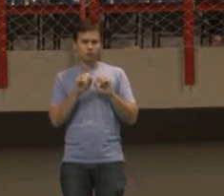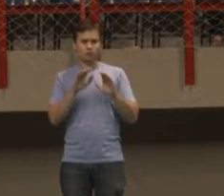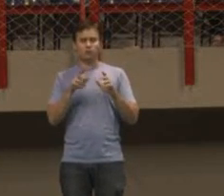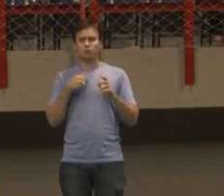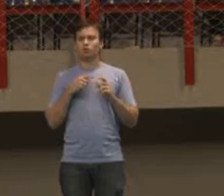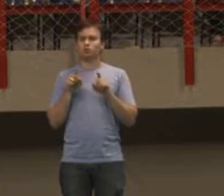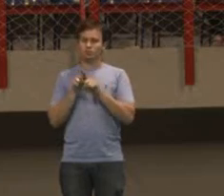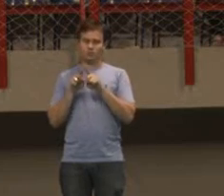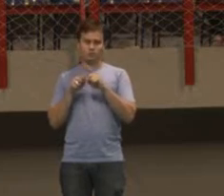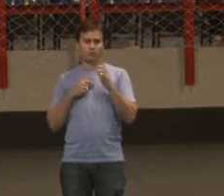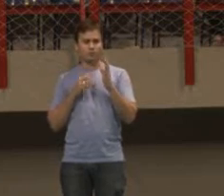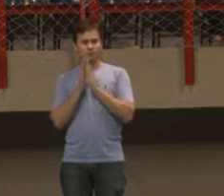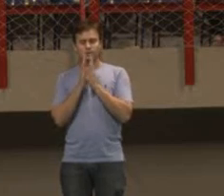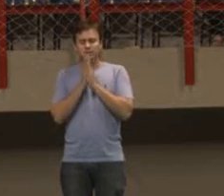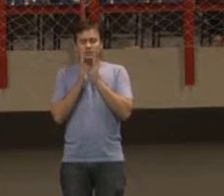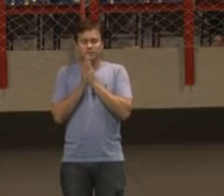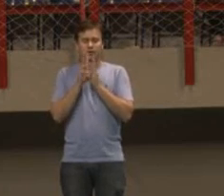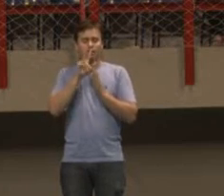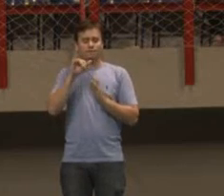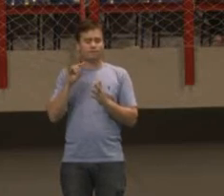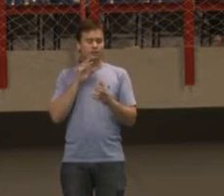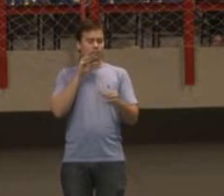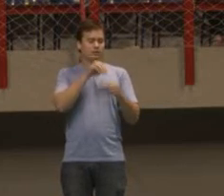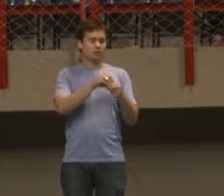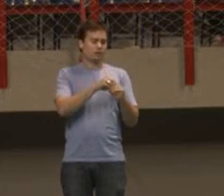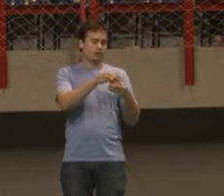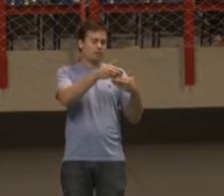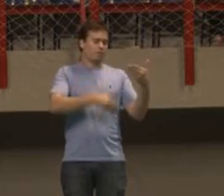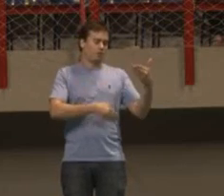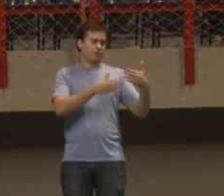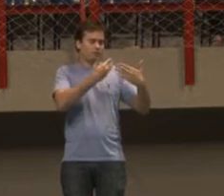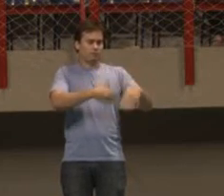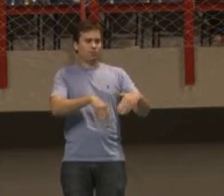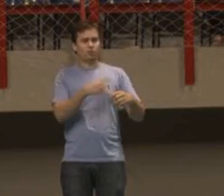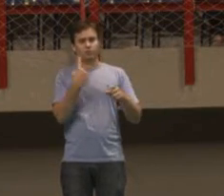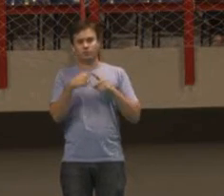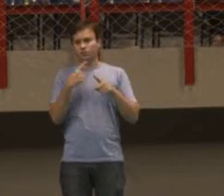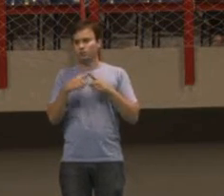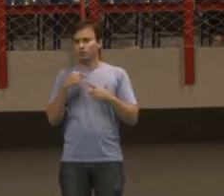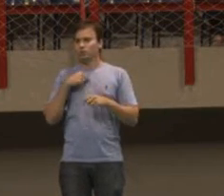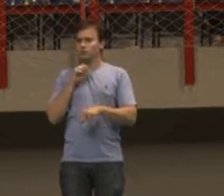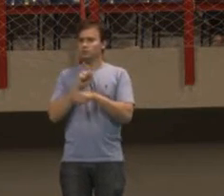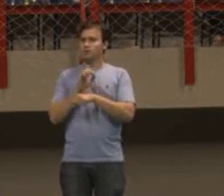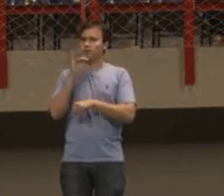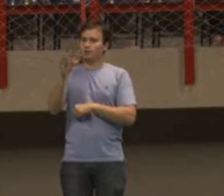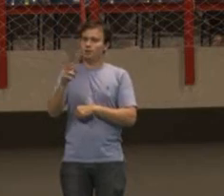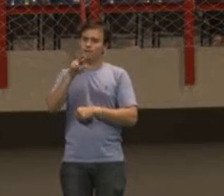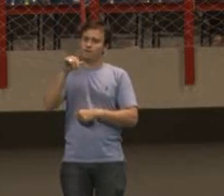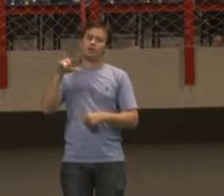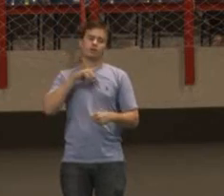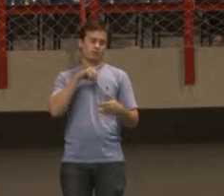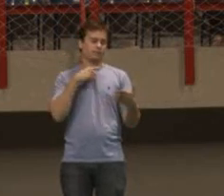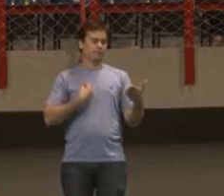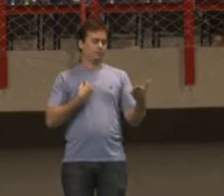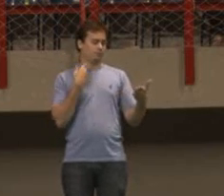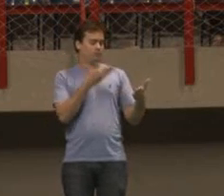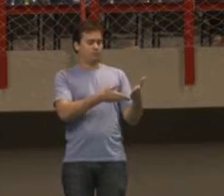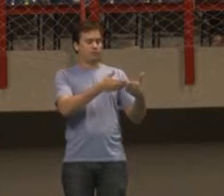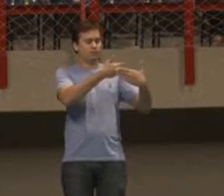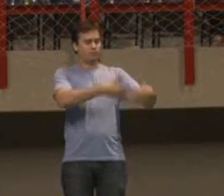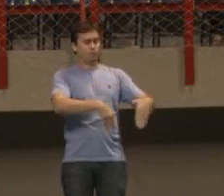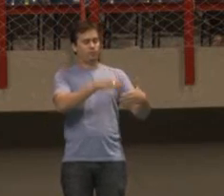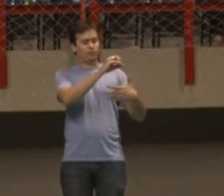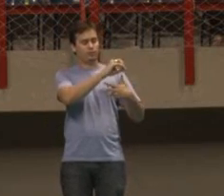rezar muito para que esse tema caia na prova. Eu tenho esperança que isso venha a cair na prova.